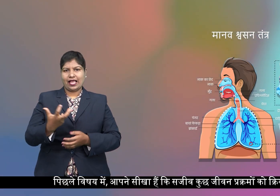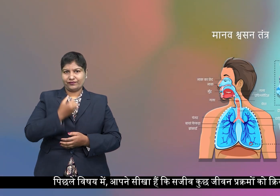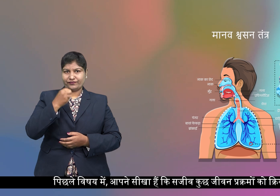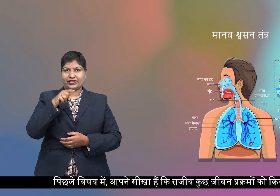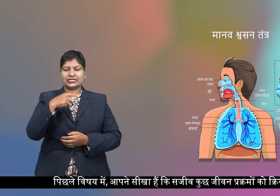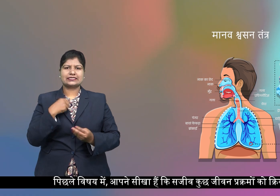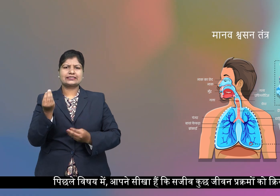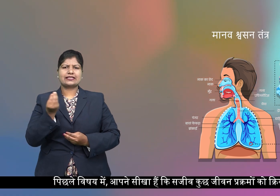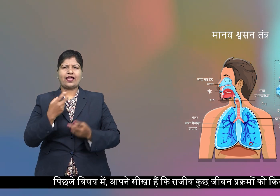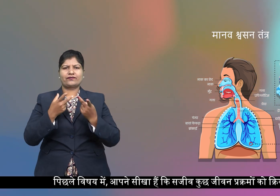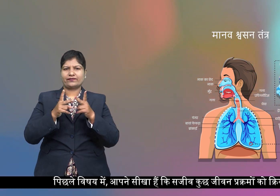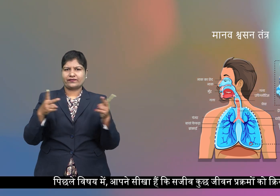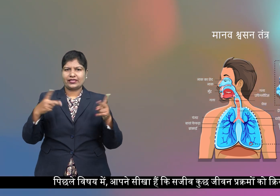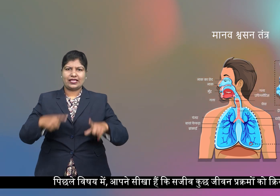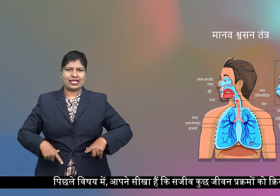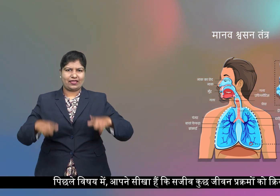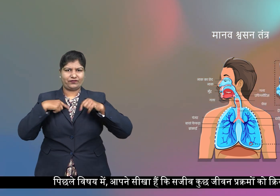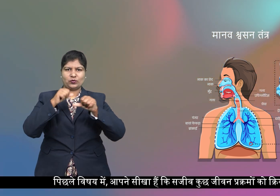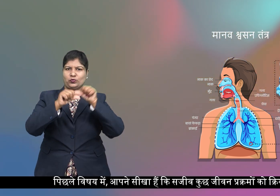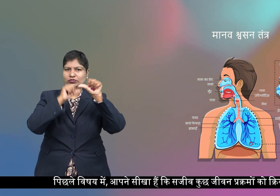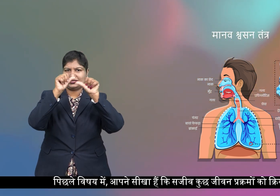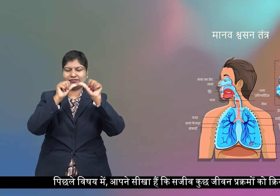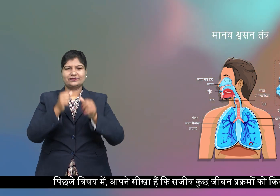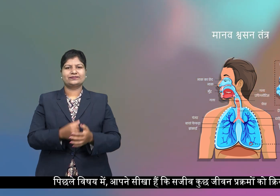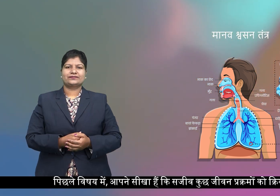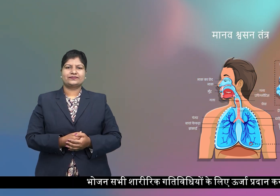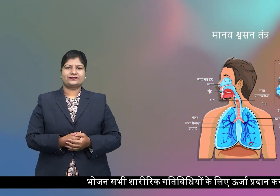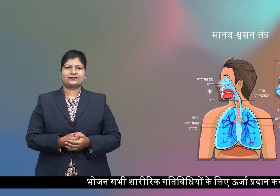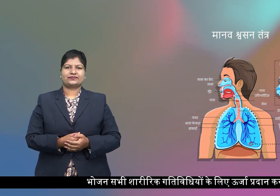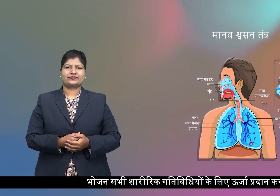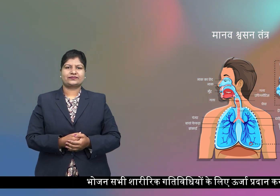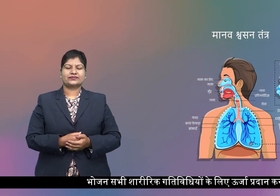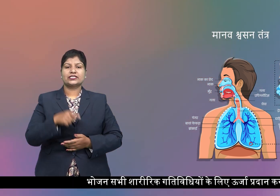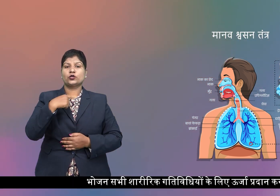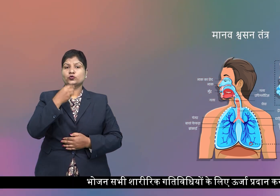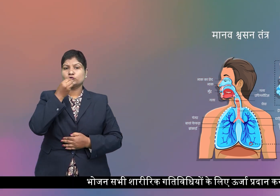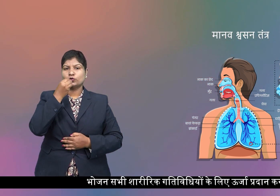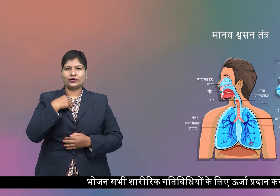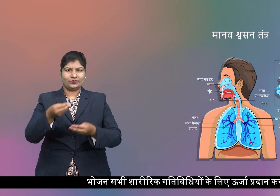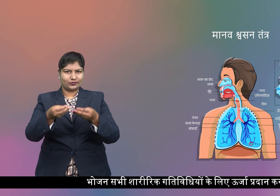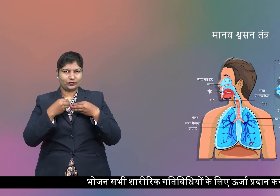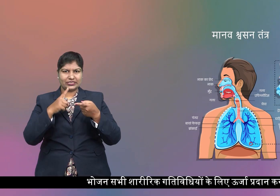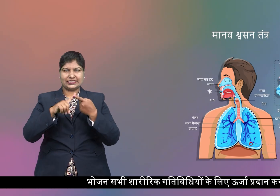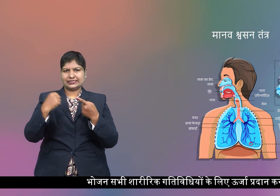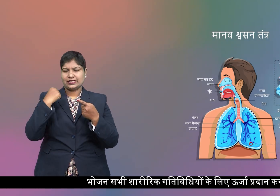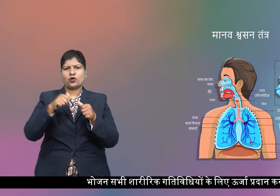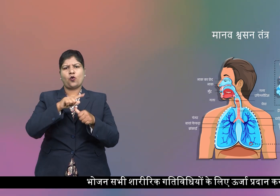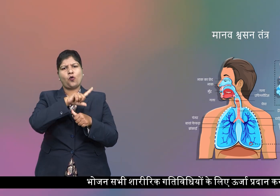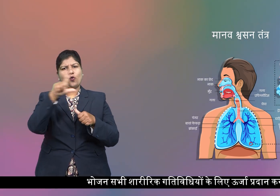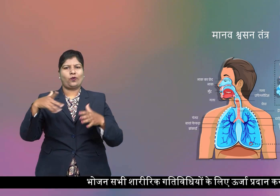जीवन प्रक्रमों को क्रियान्वित करते हैं। भोजन सभी शारीरिक गतिविधियों